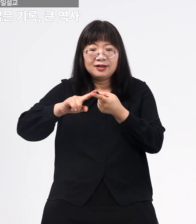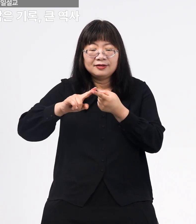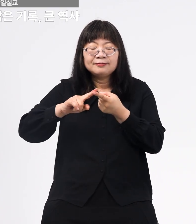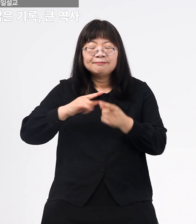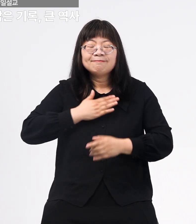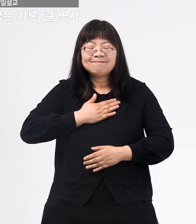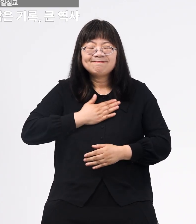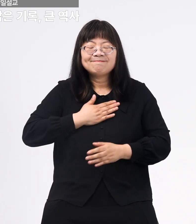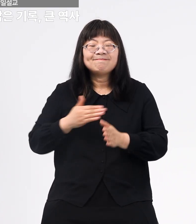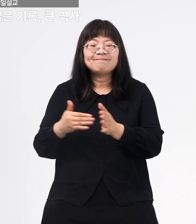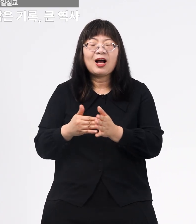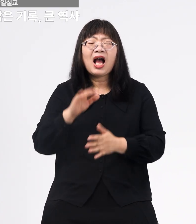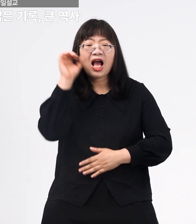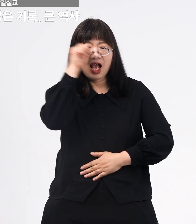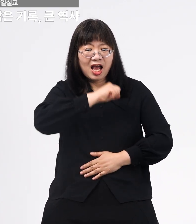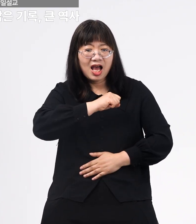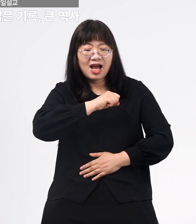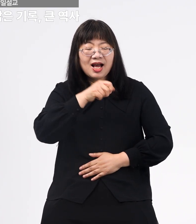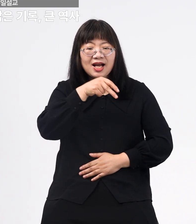정리가 됐어요.